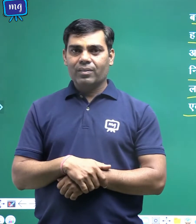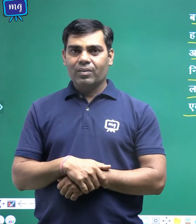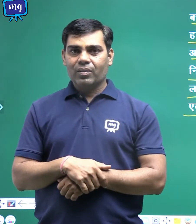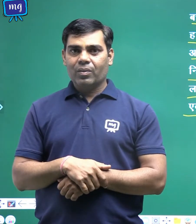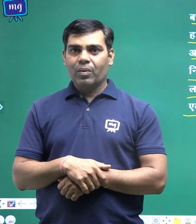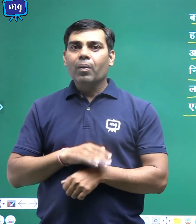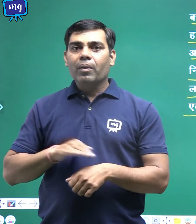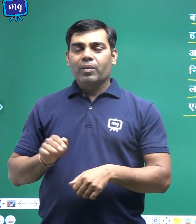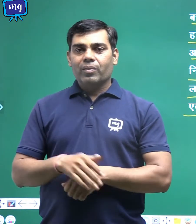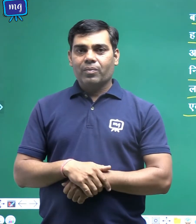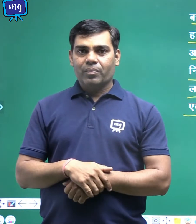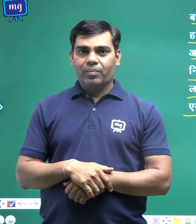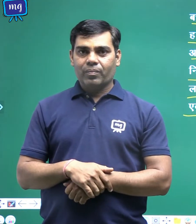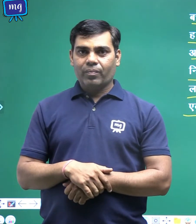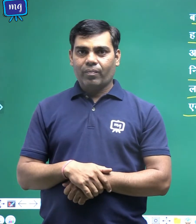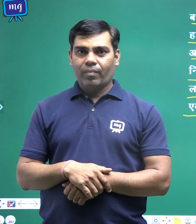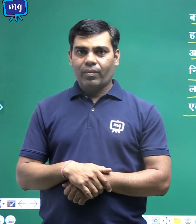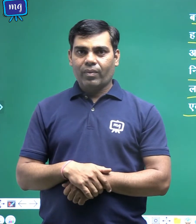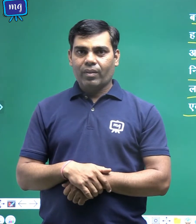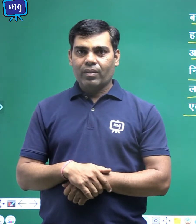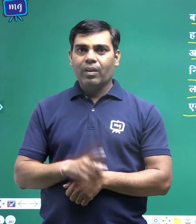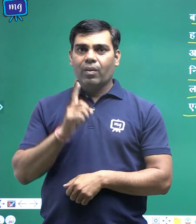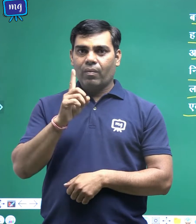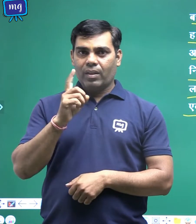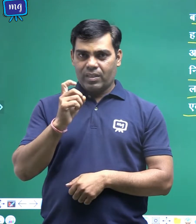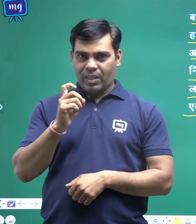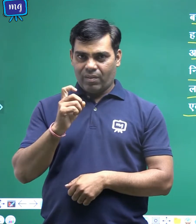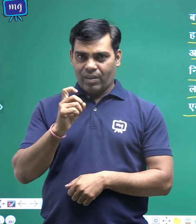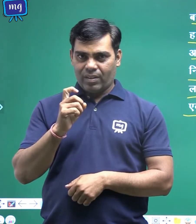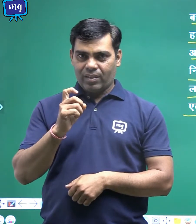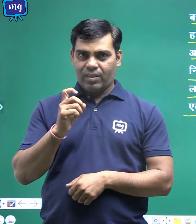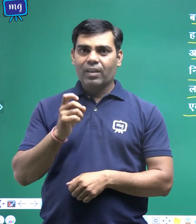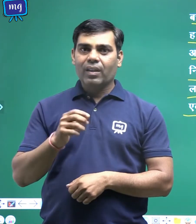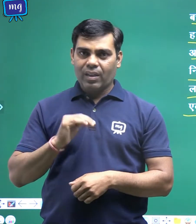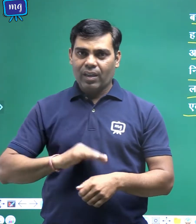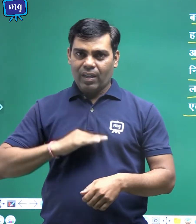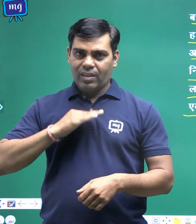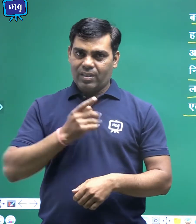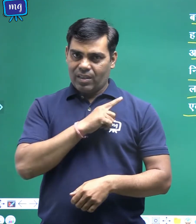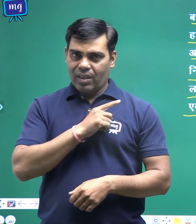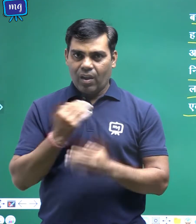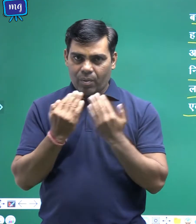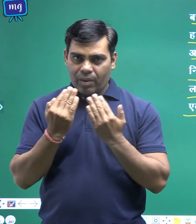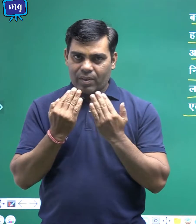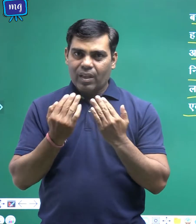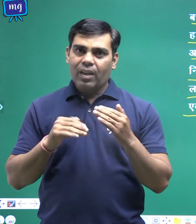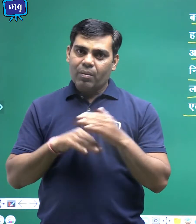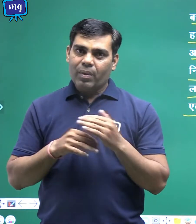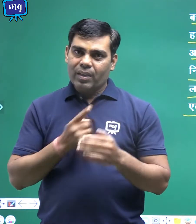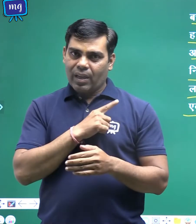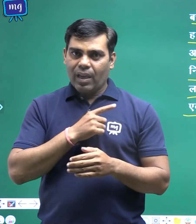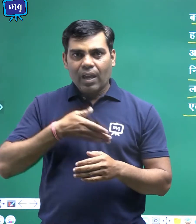प्यारे बच्चों, 17 वर्ष की आयु में ही एक विद्यालय में यह